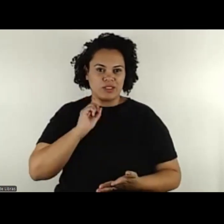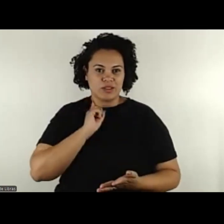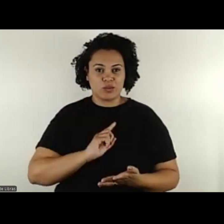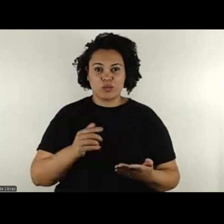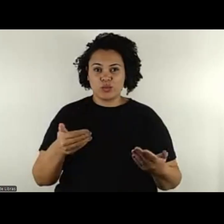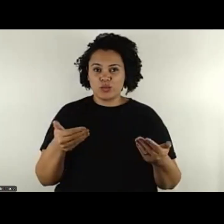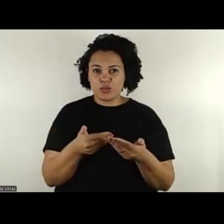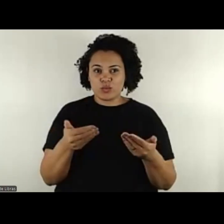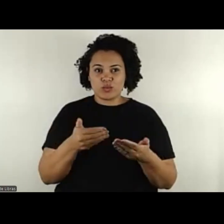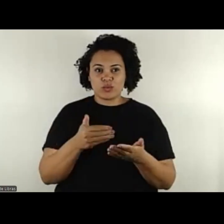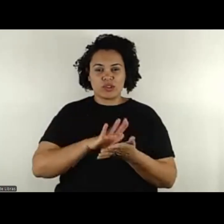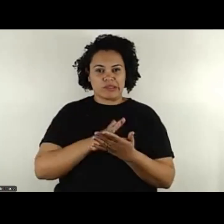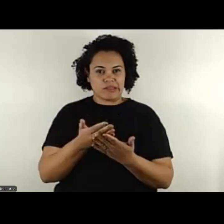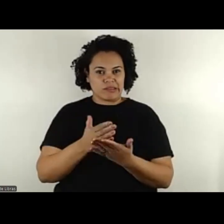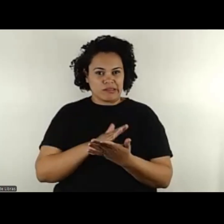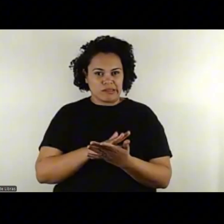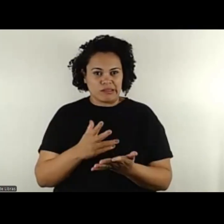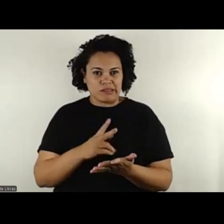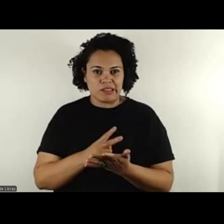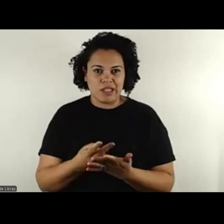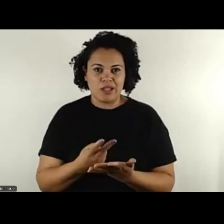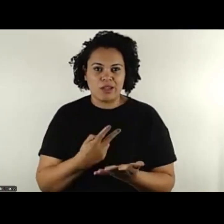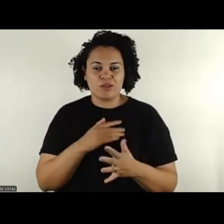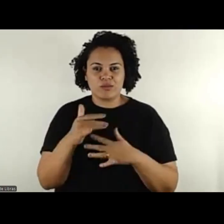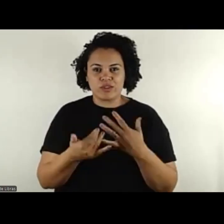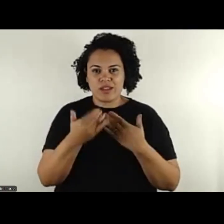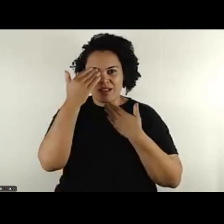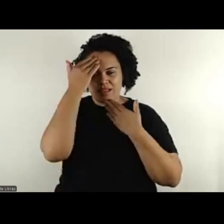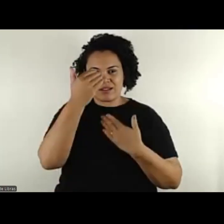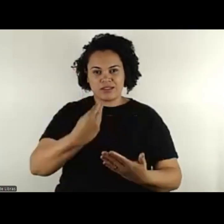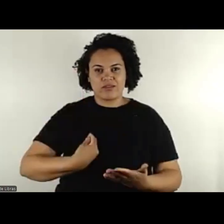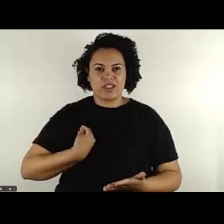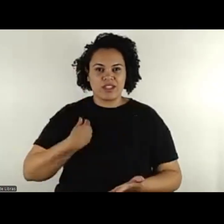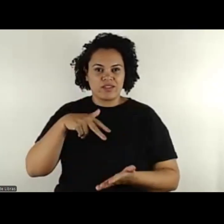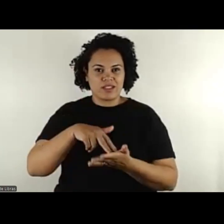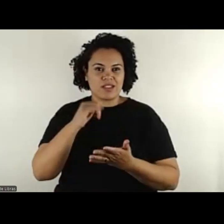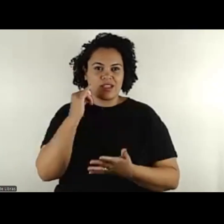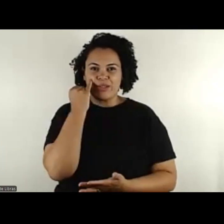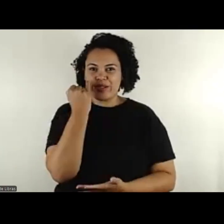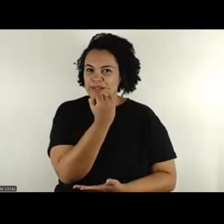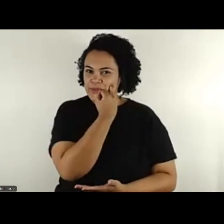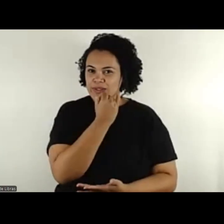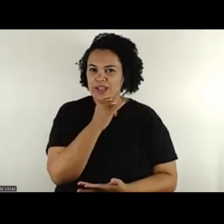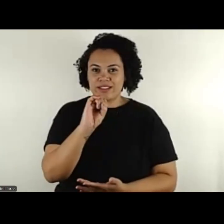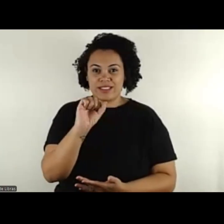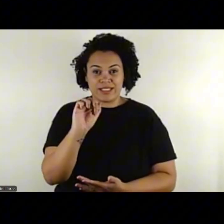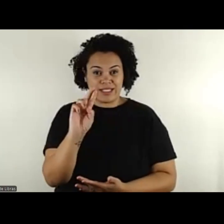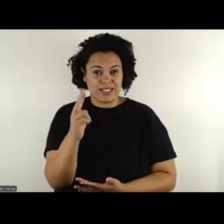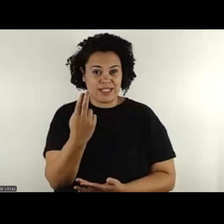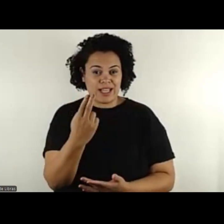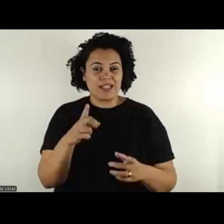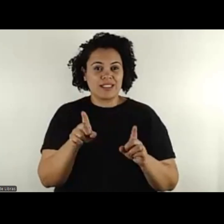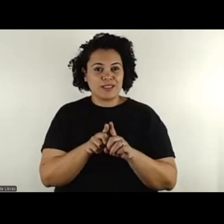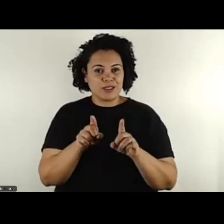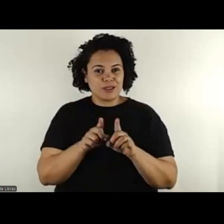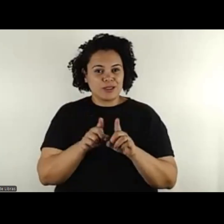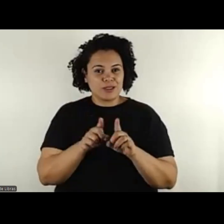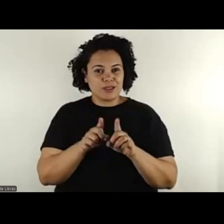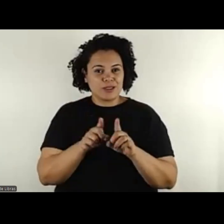Hoje, as intérpretes que estarão com a gente, eu quero agradecer a presença delas, é a Isa Messias e a Arielle